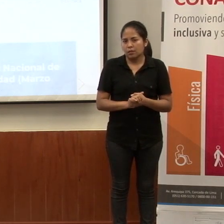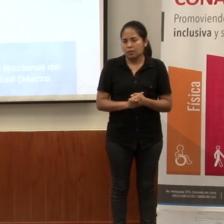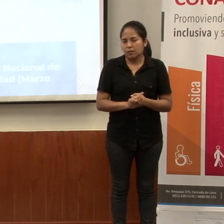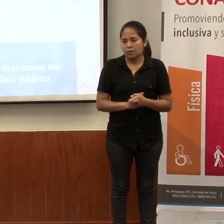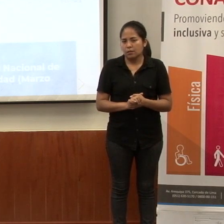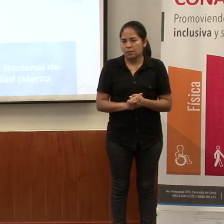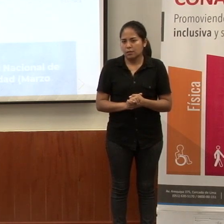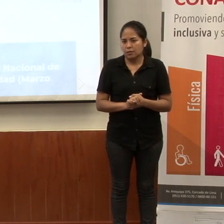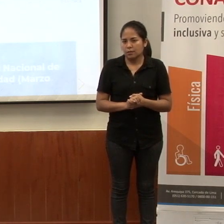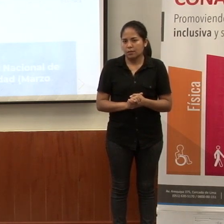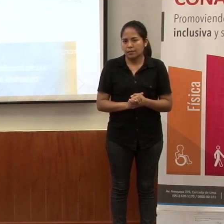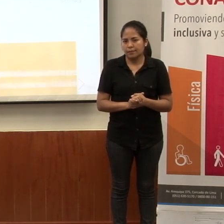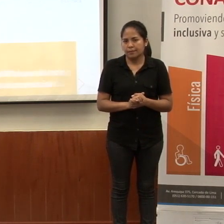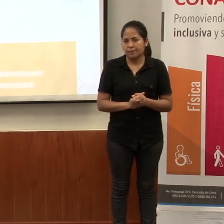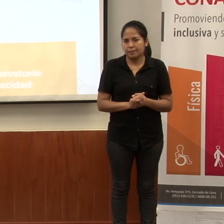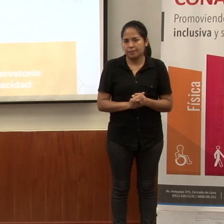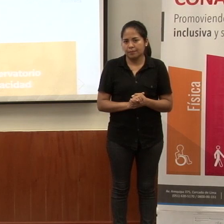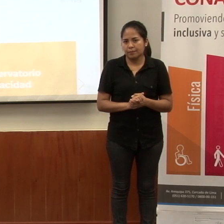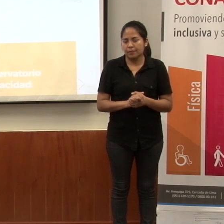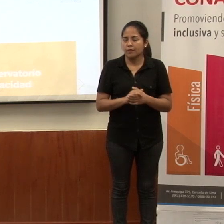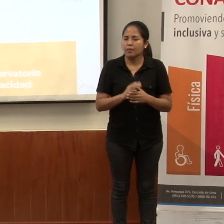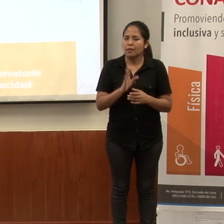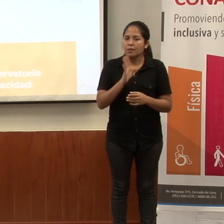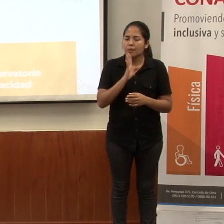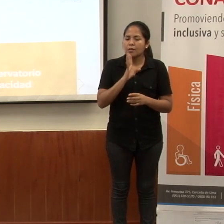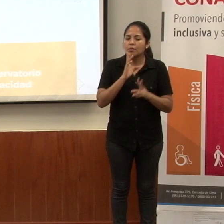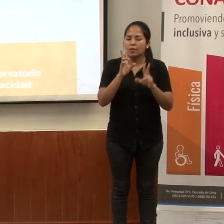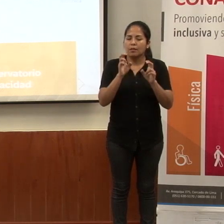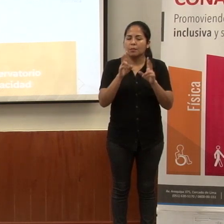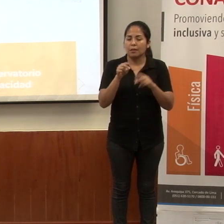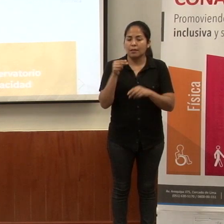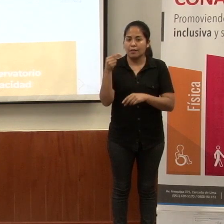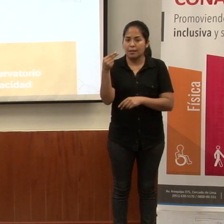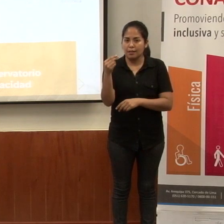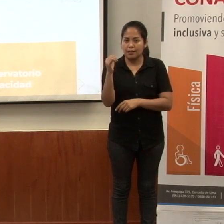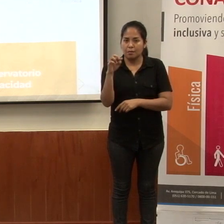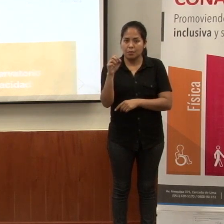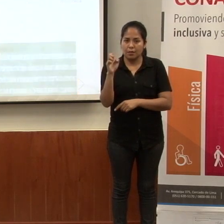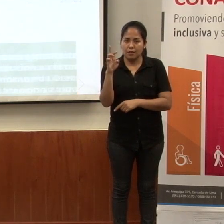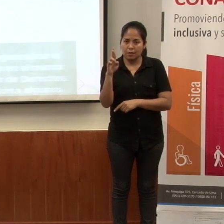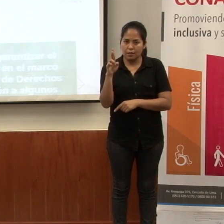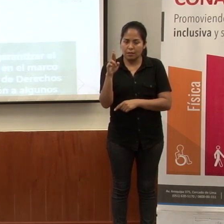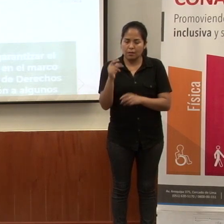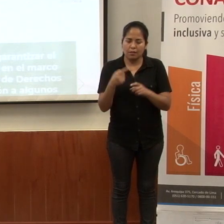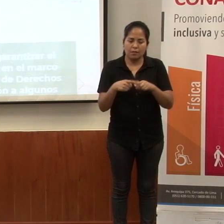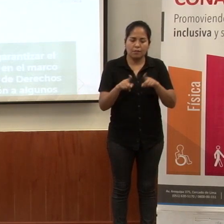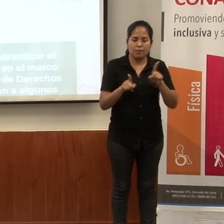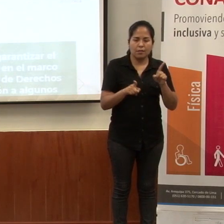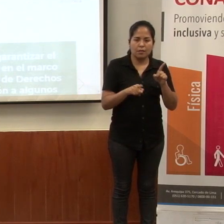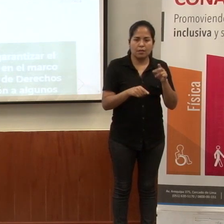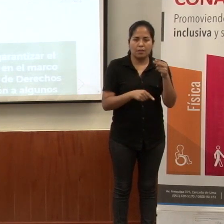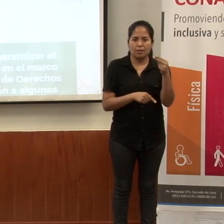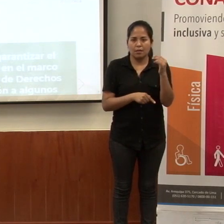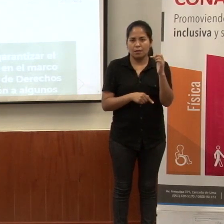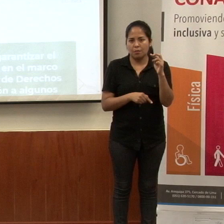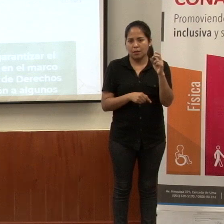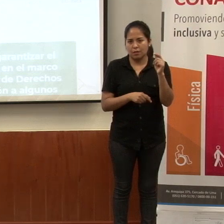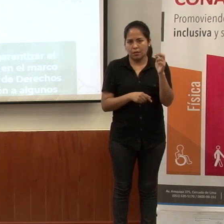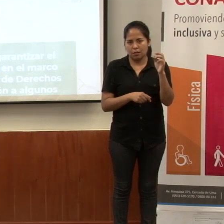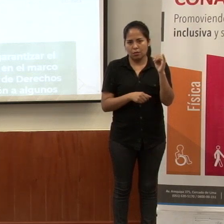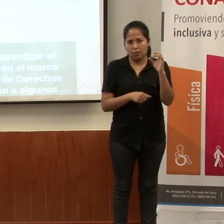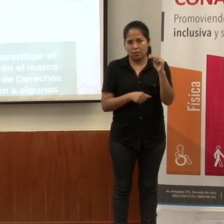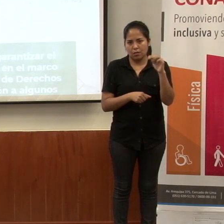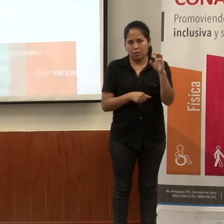estamos hablando como riesgo del hipotiroidismo. El hipertiroidismo tiene otros, pero no directamente que tiene que ver con la discapacidad del bebé. Tiene más que